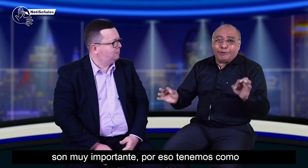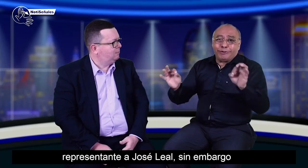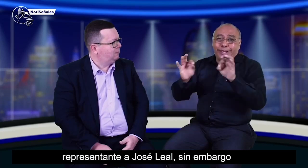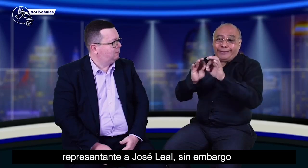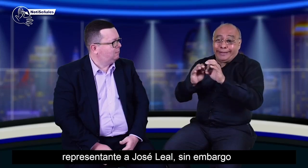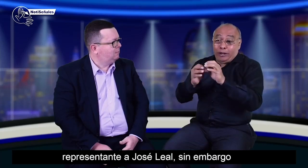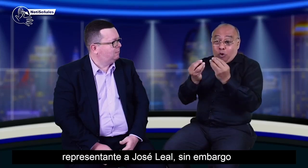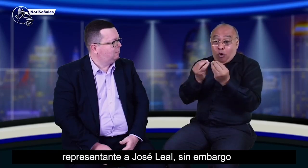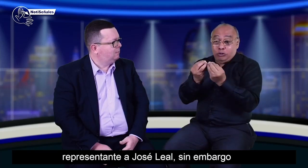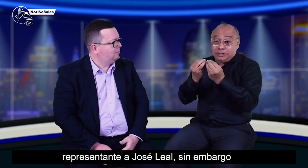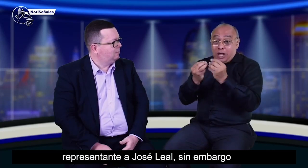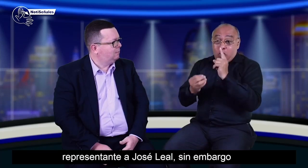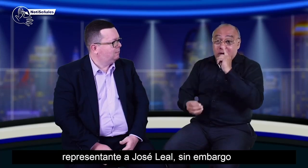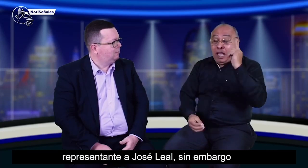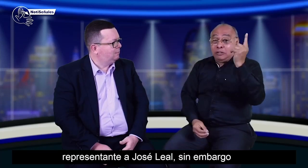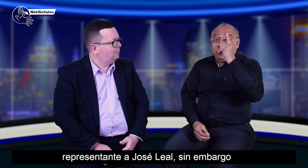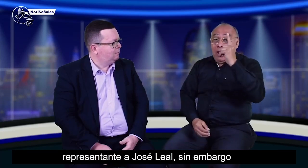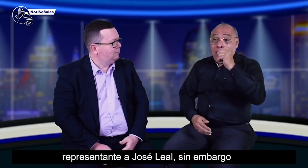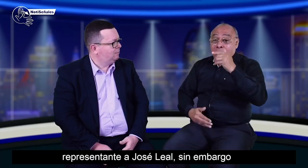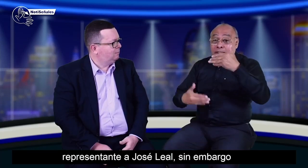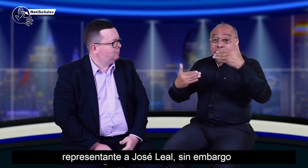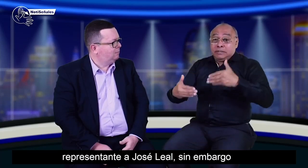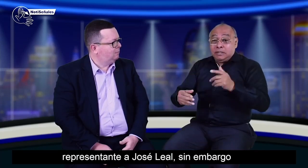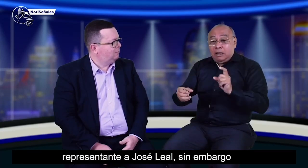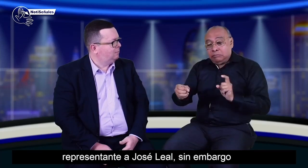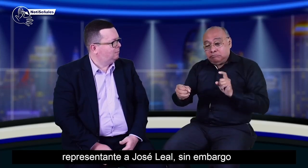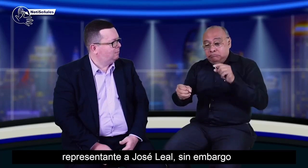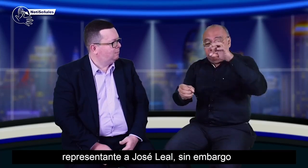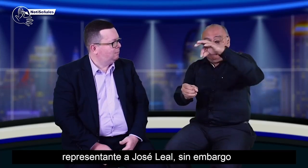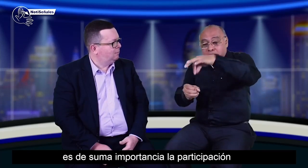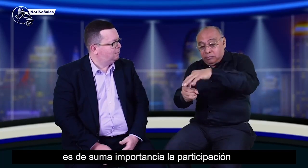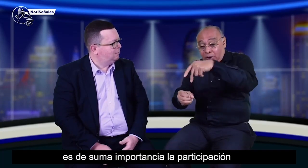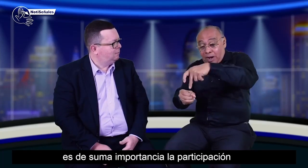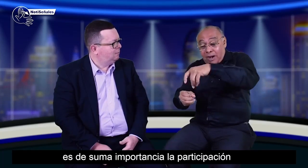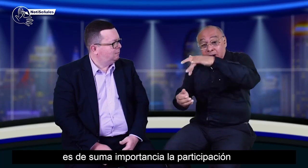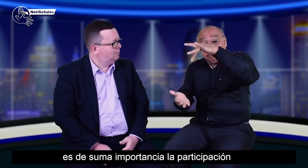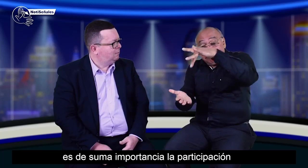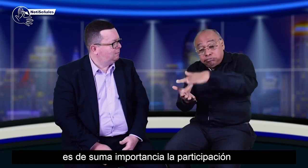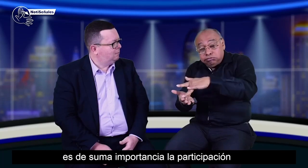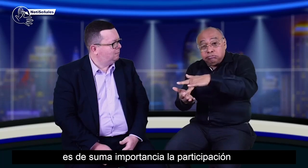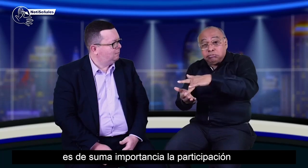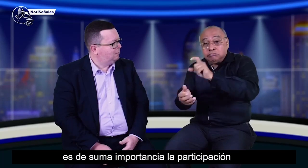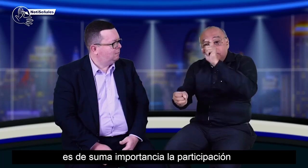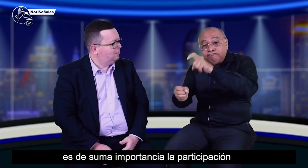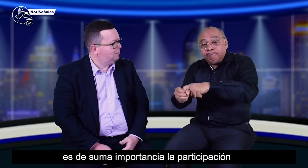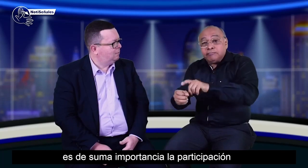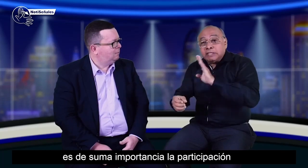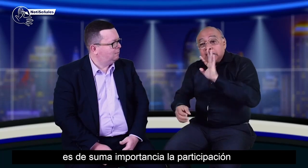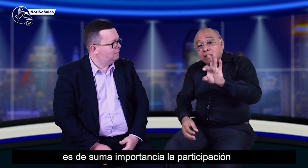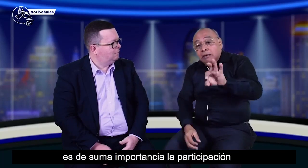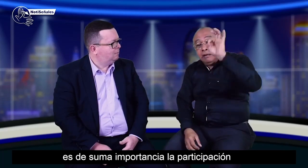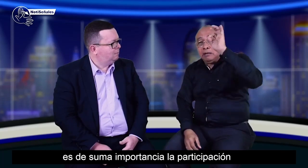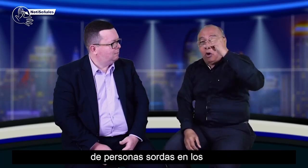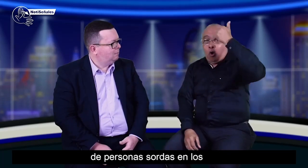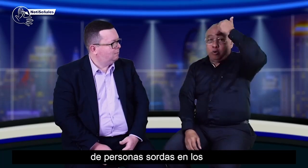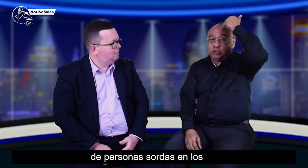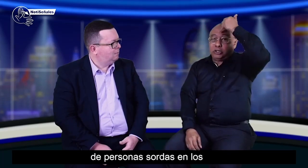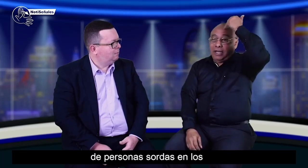representante a José Leal. Sin embargo, es de suma importancia la participación de